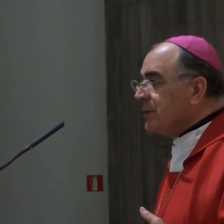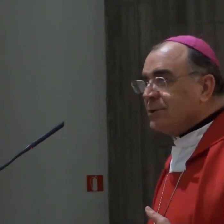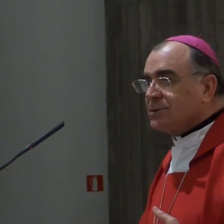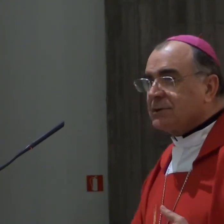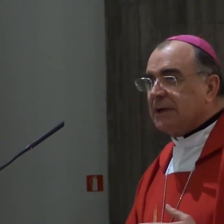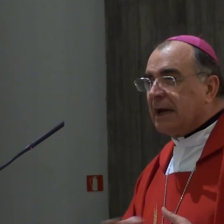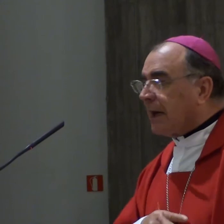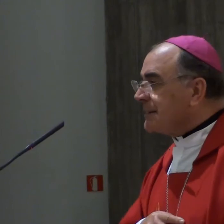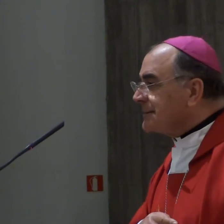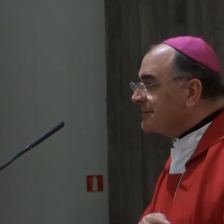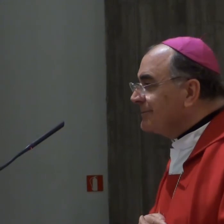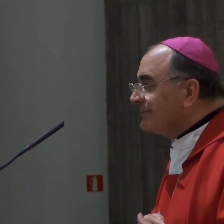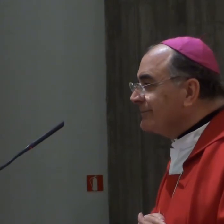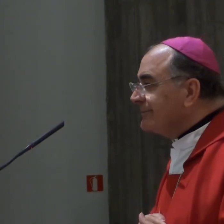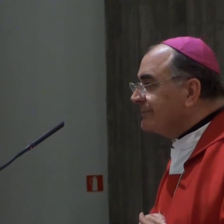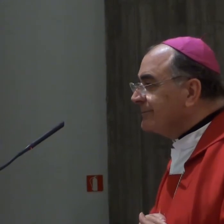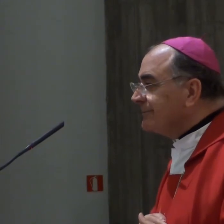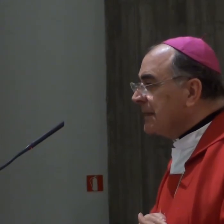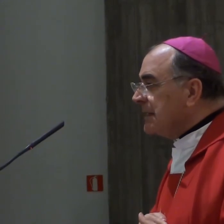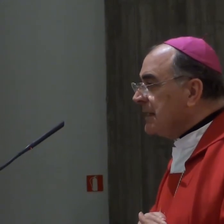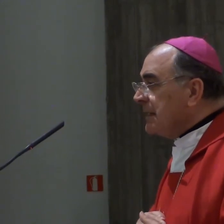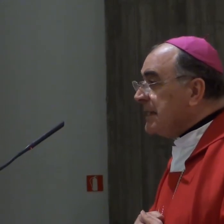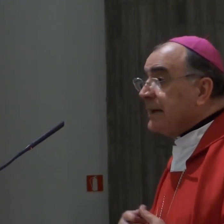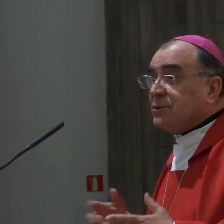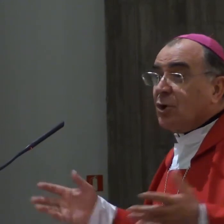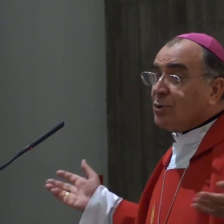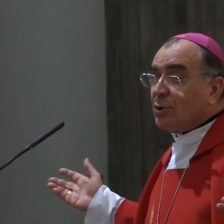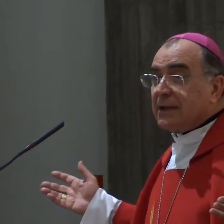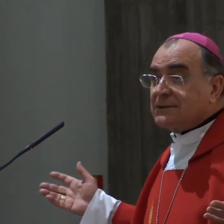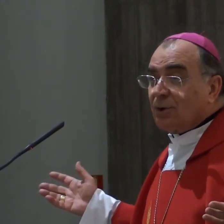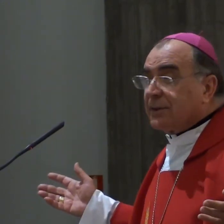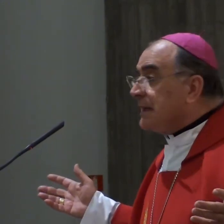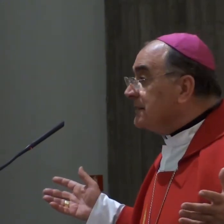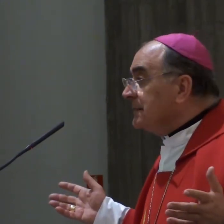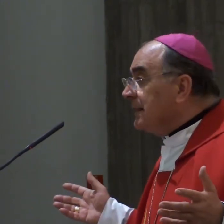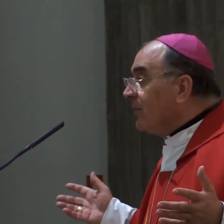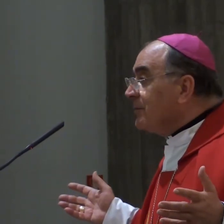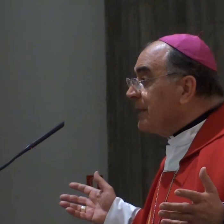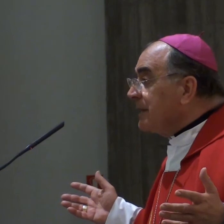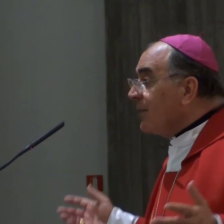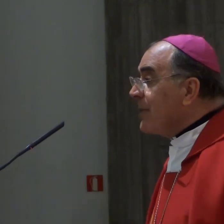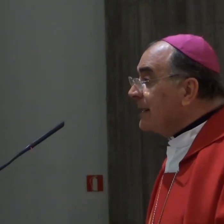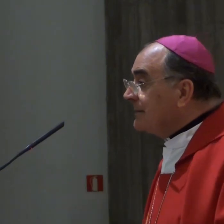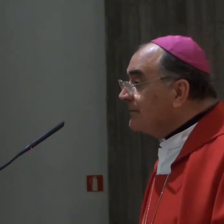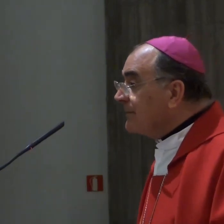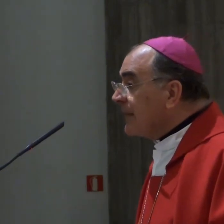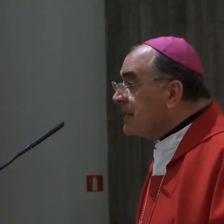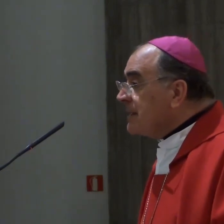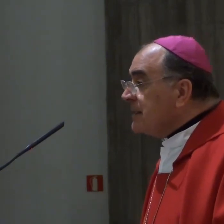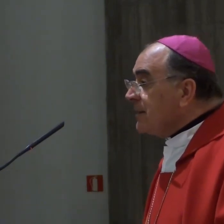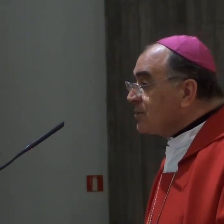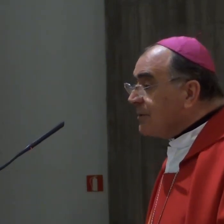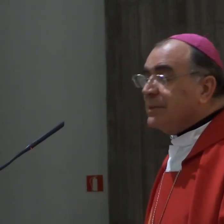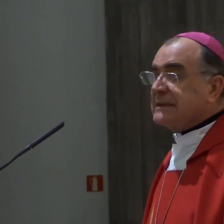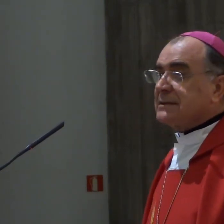y hay odios y guerras y hay todo lo que destroza la convivencia humana